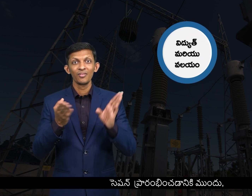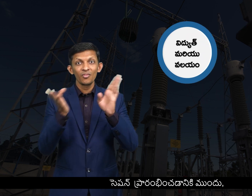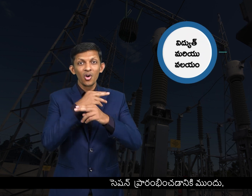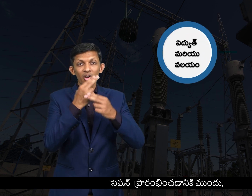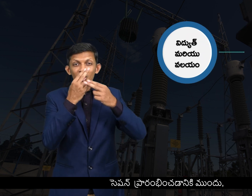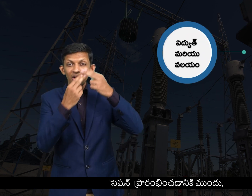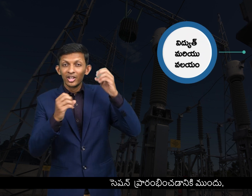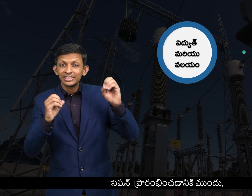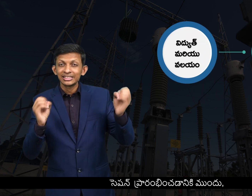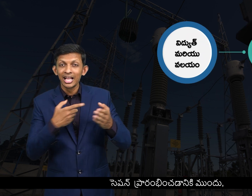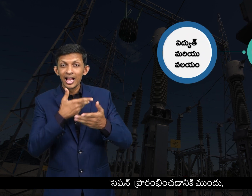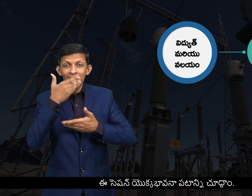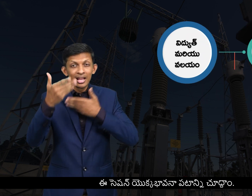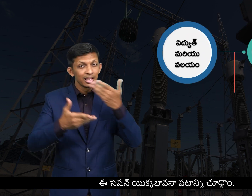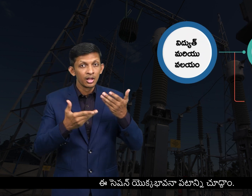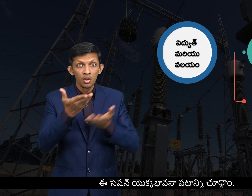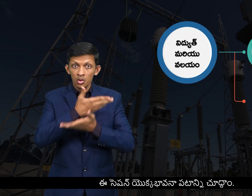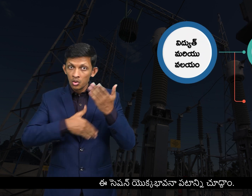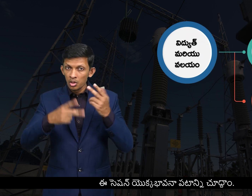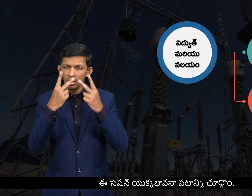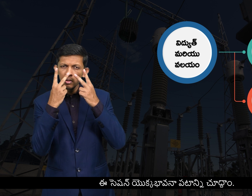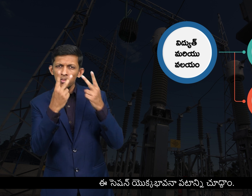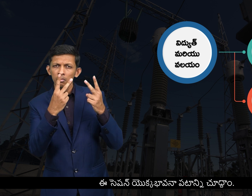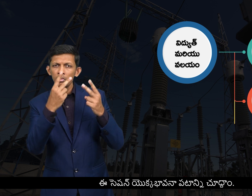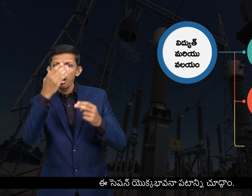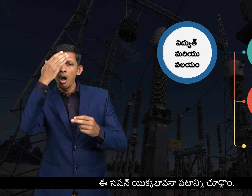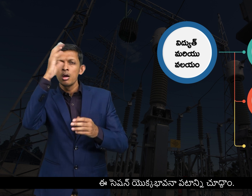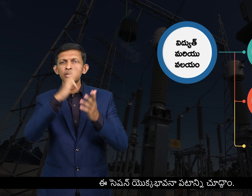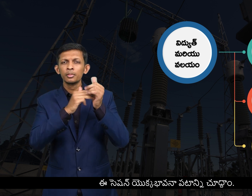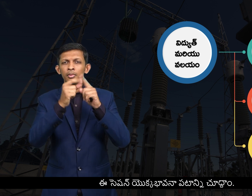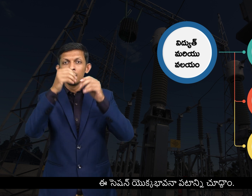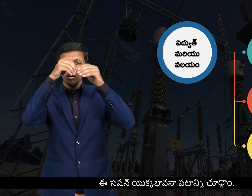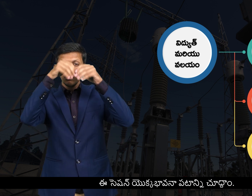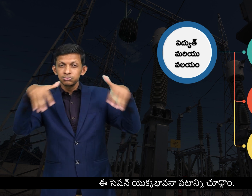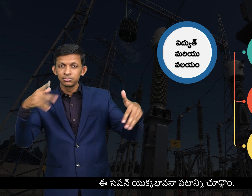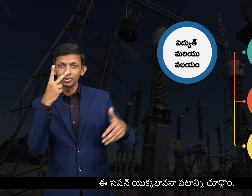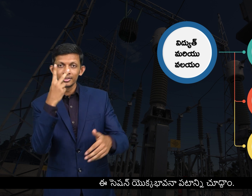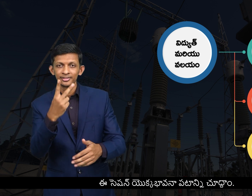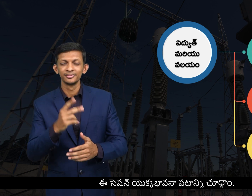సెషన్ ప్రారంభించడానికి ముందు ఈ సెషన్ యొక్క భావనా పటాన్ని చూద్దాం.